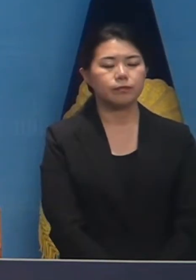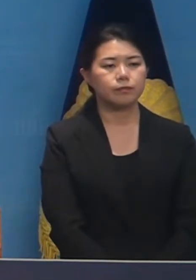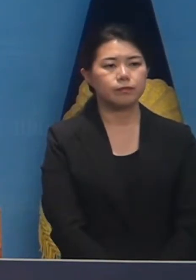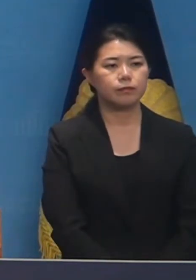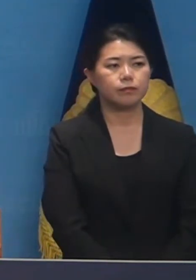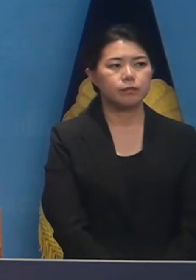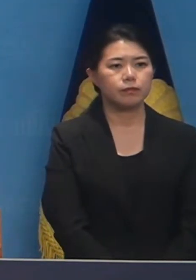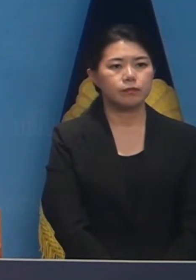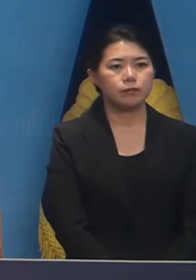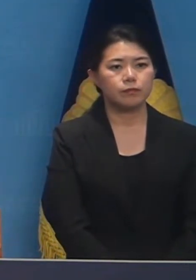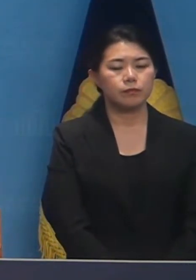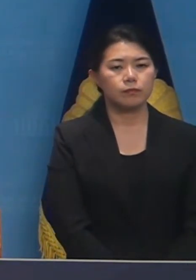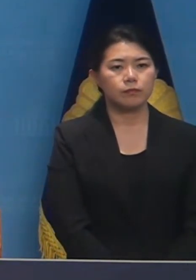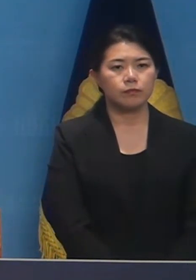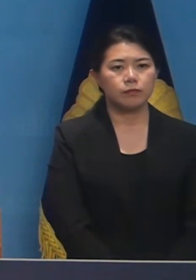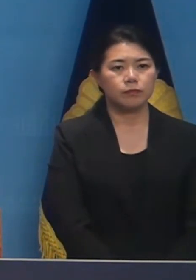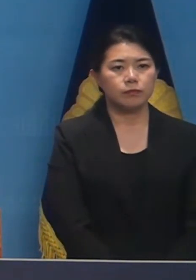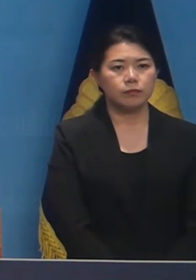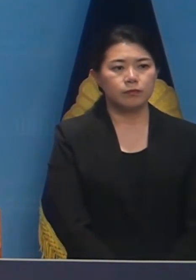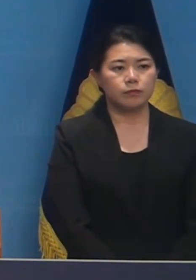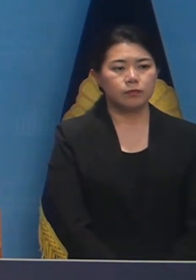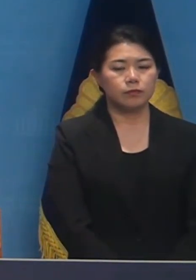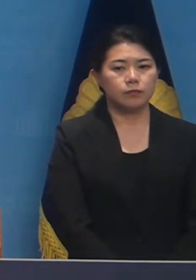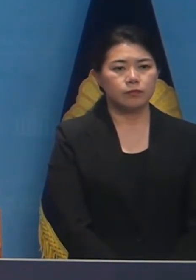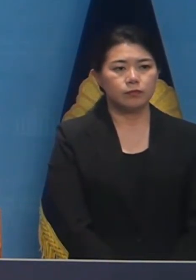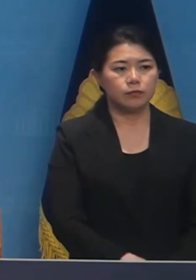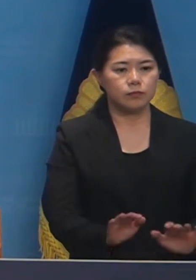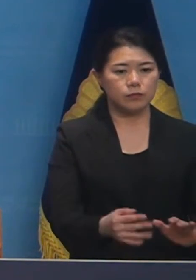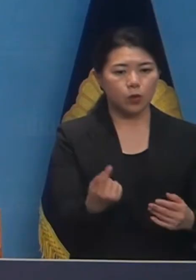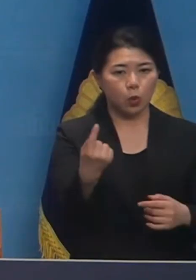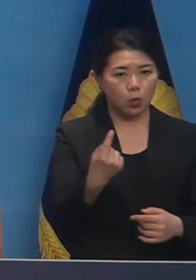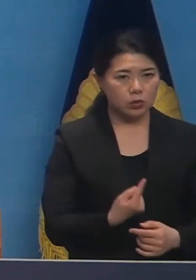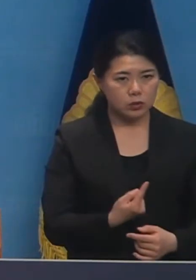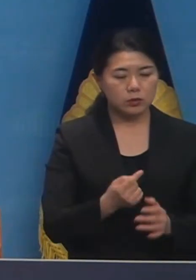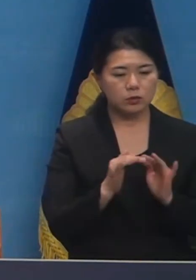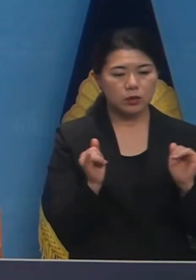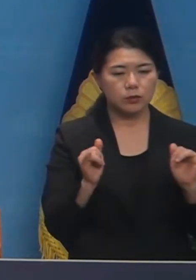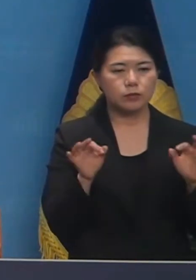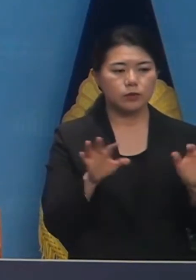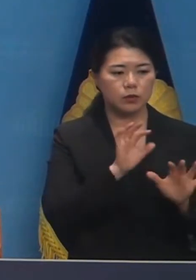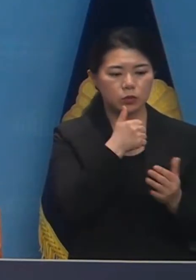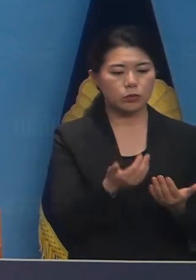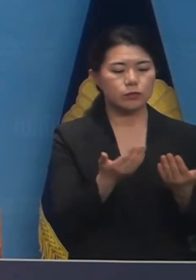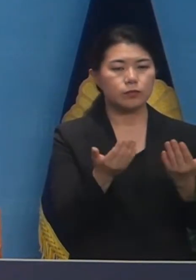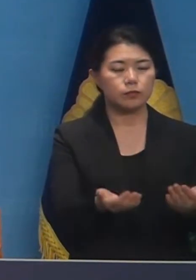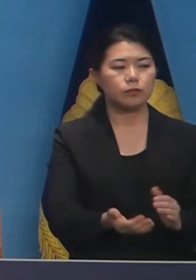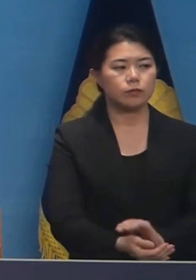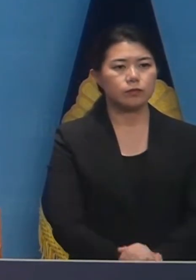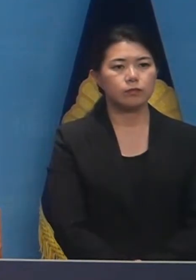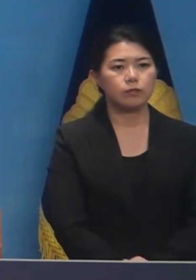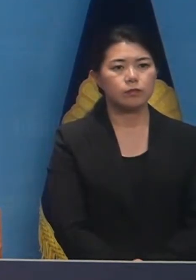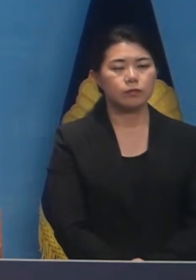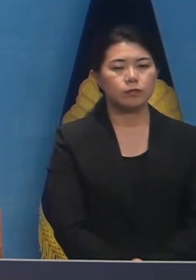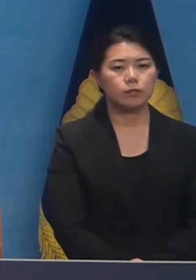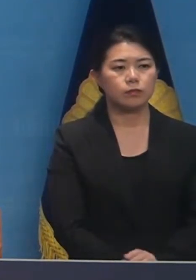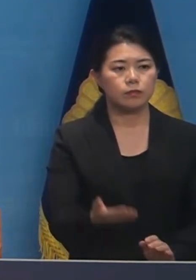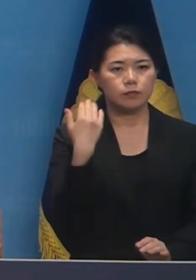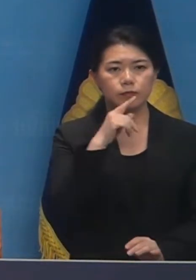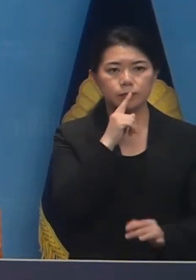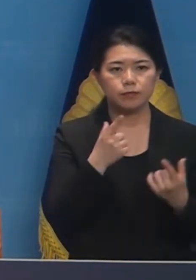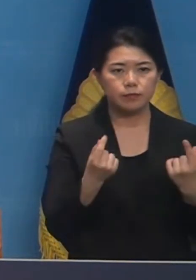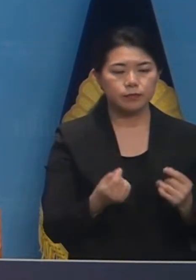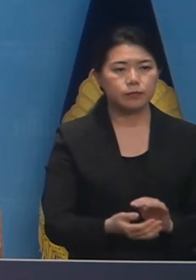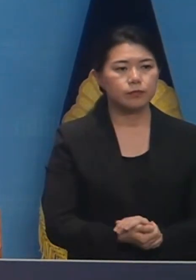하겠습니다. 자, 그러면 우리 오신 분들 제가 잠깐 소개를 해드리도록 하겠습니다. 아까